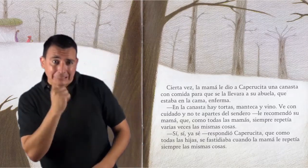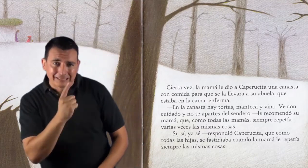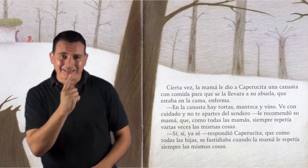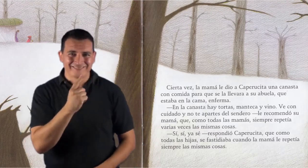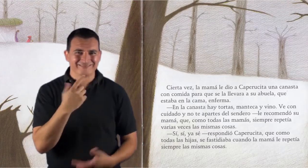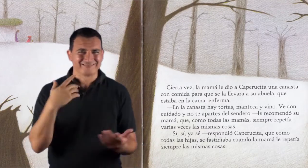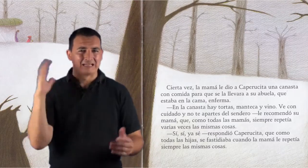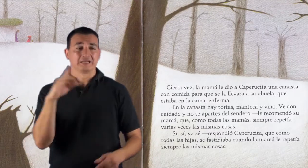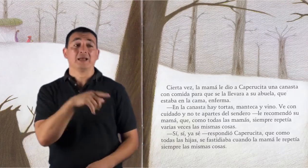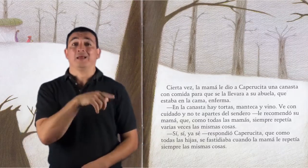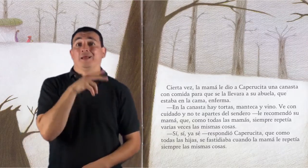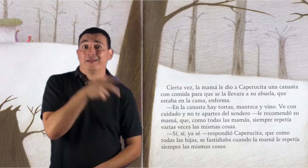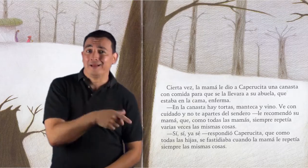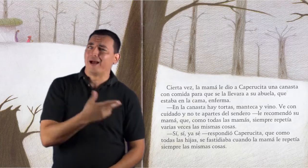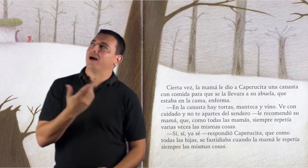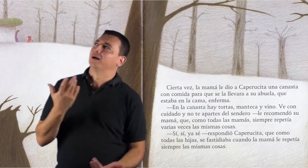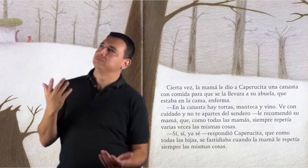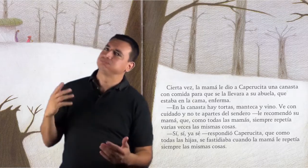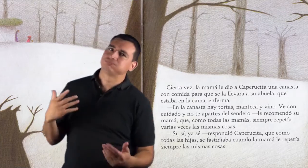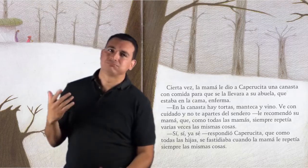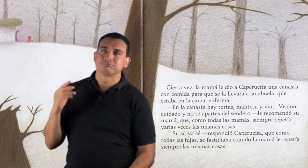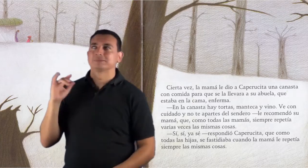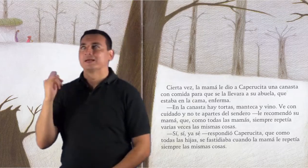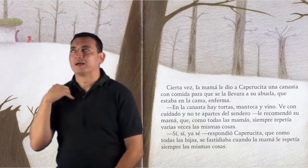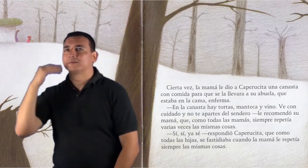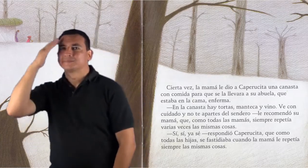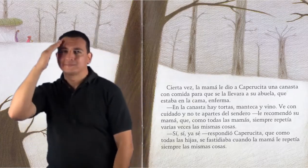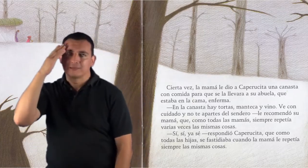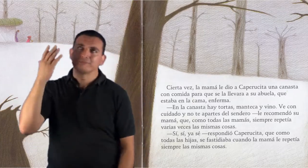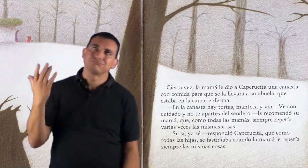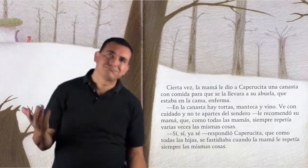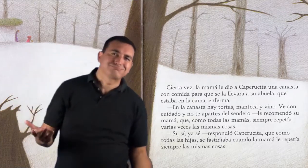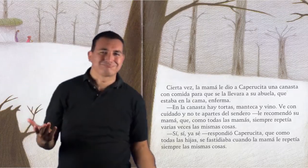la mamá le repetía siempre las mismas cosas.